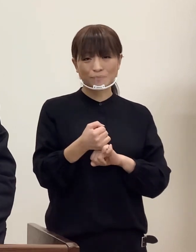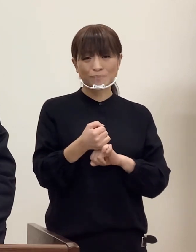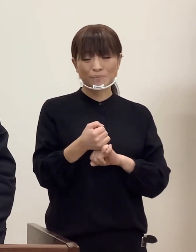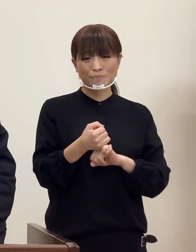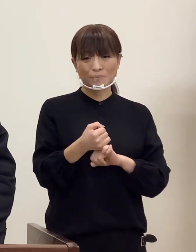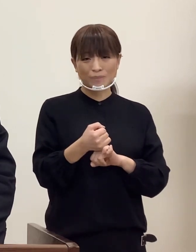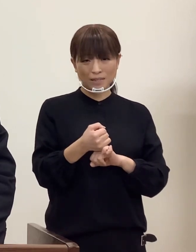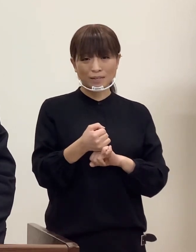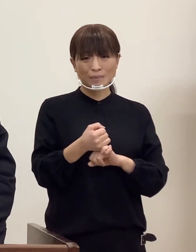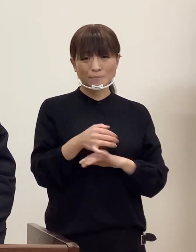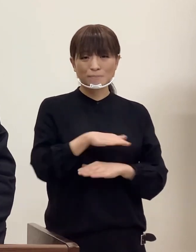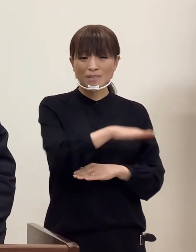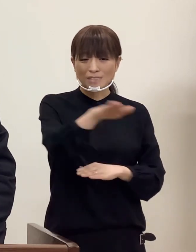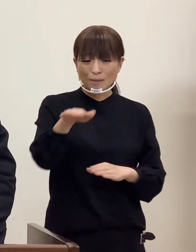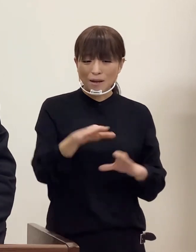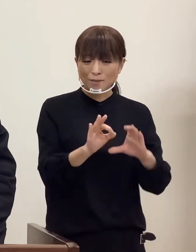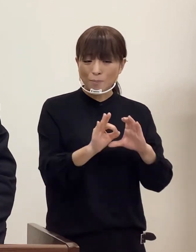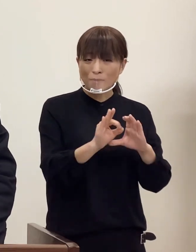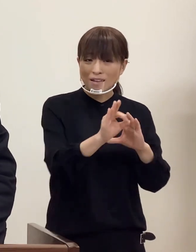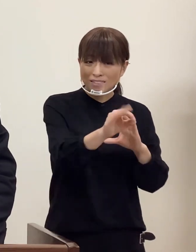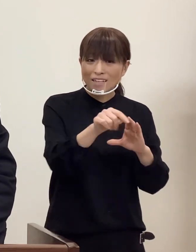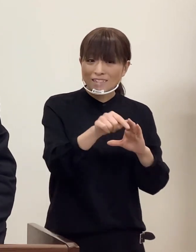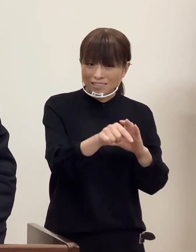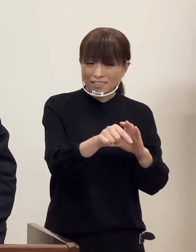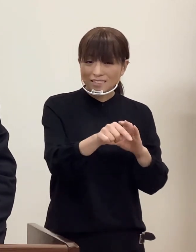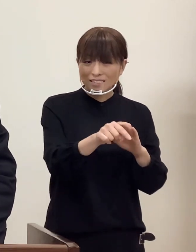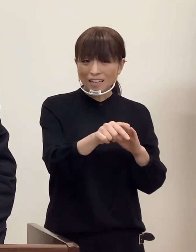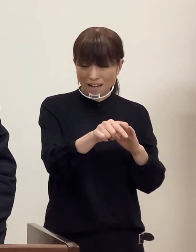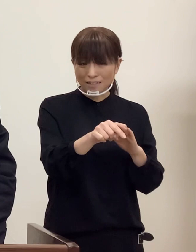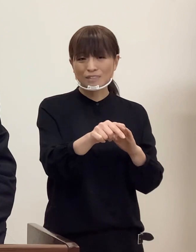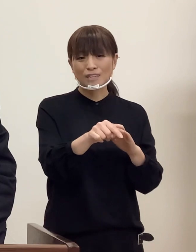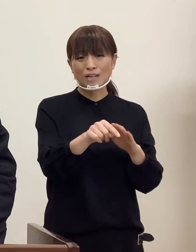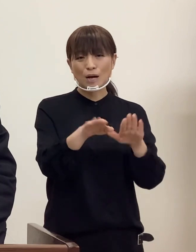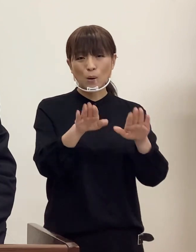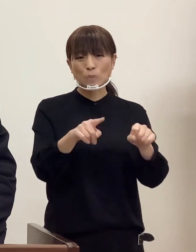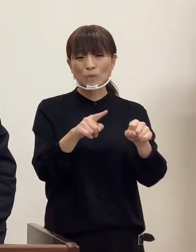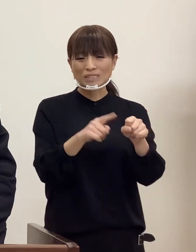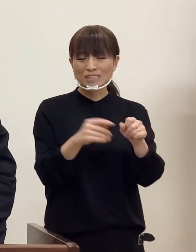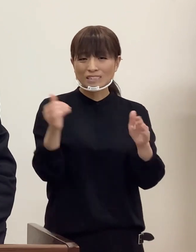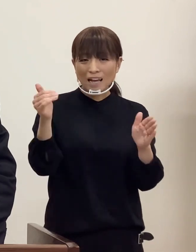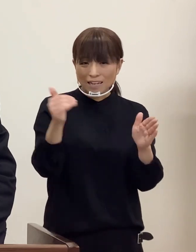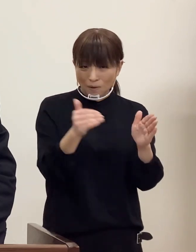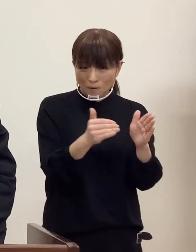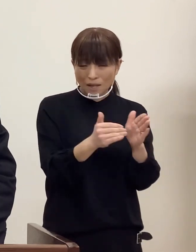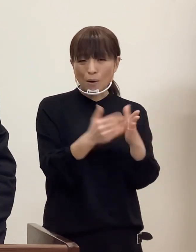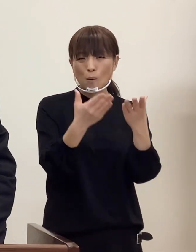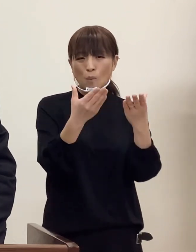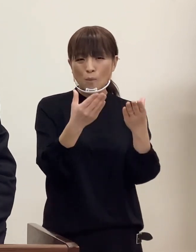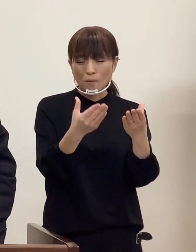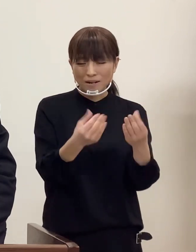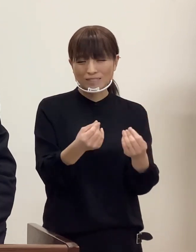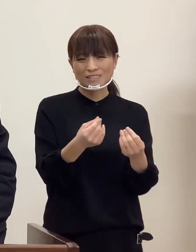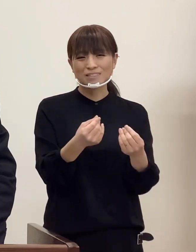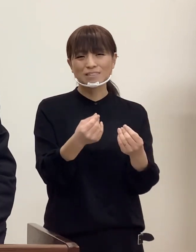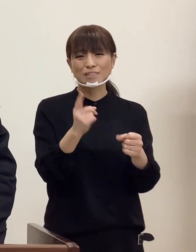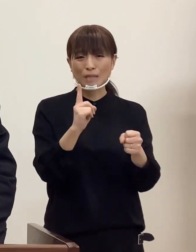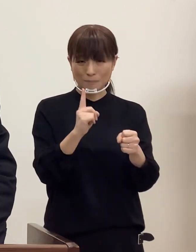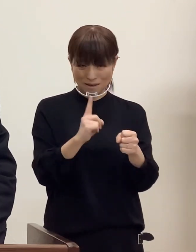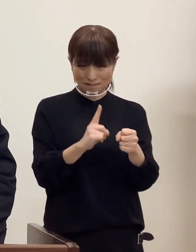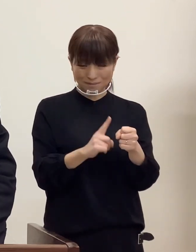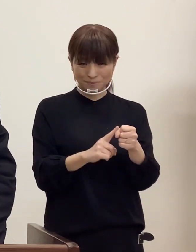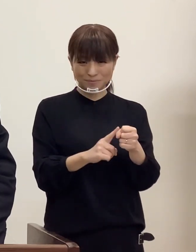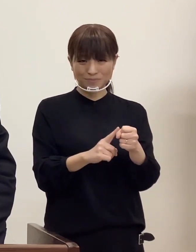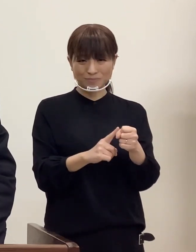の皆様へのメッセージが、今回で今年最後になりますように、もう一度年内にま